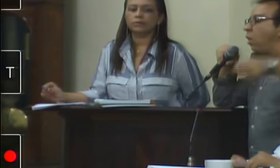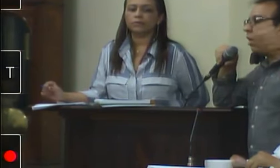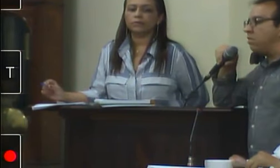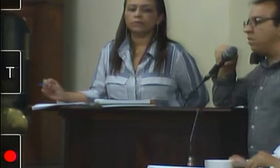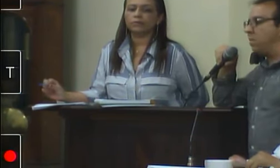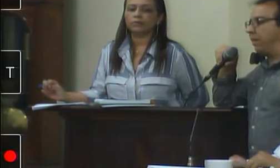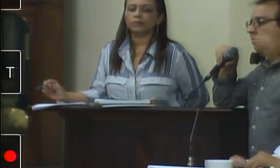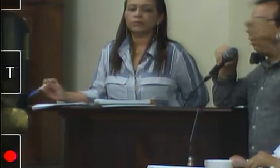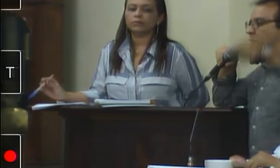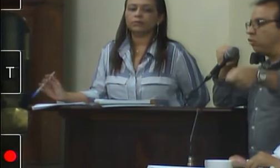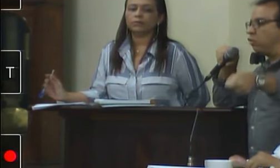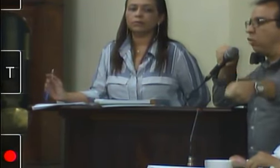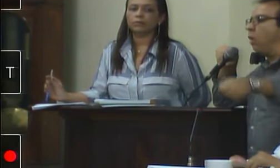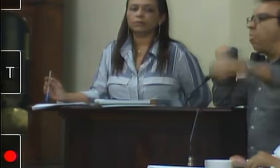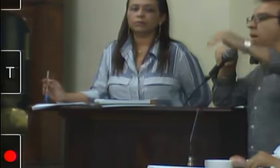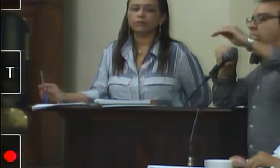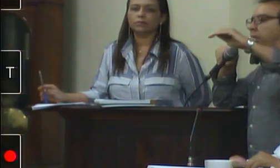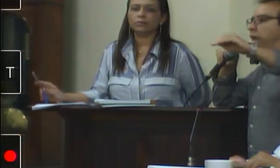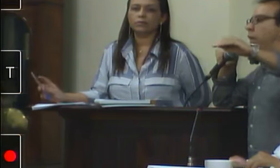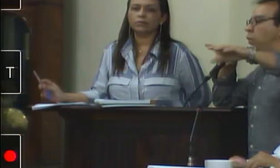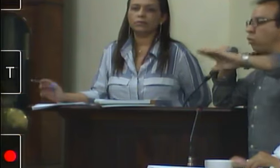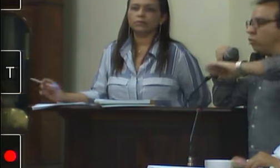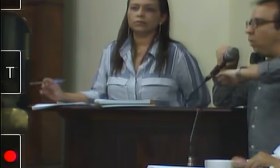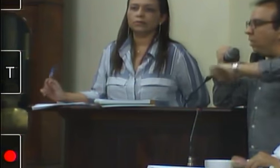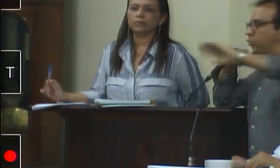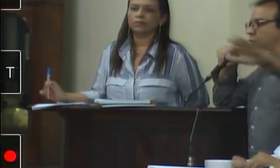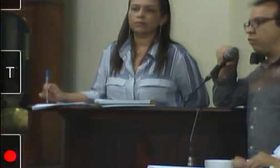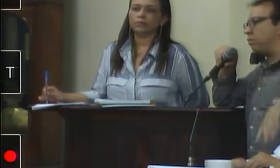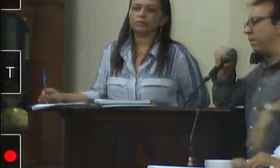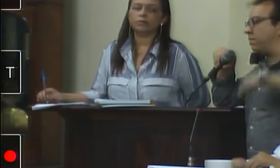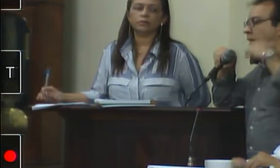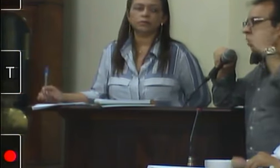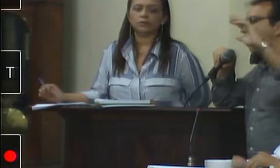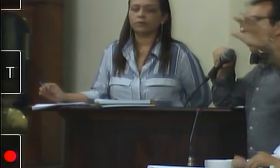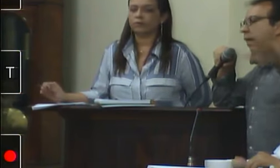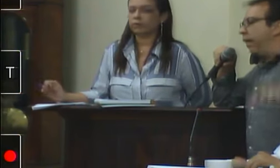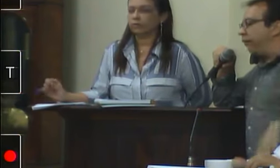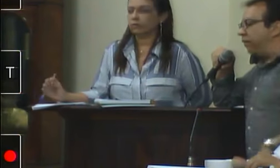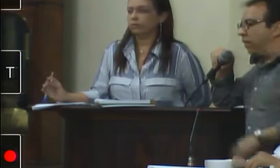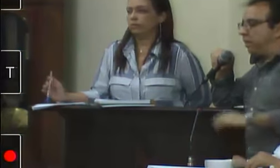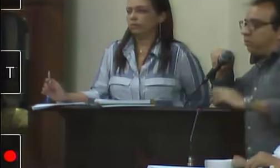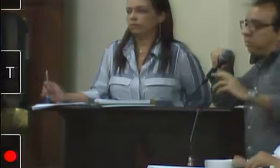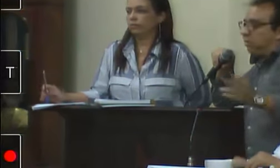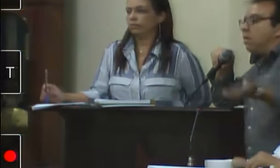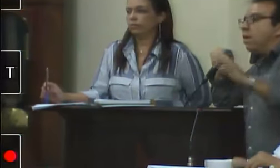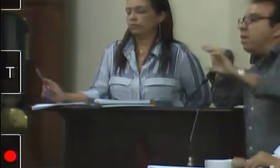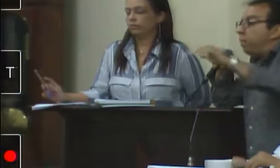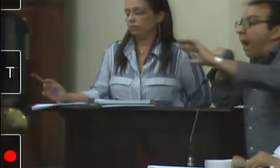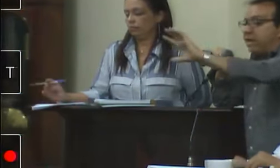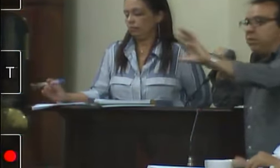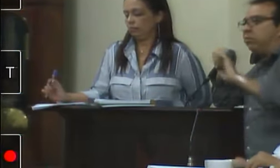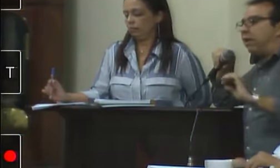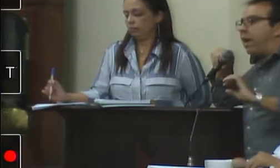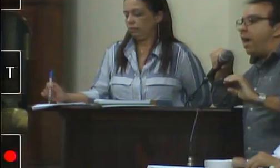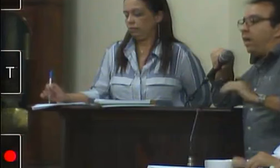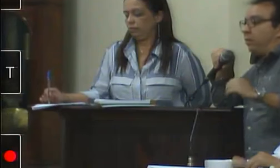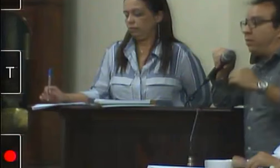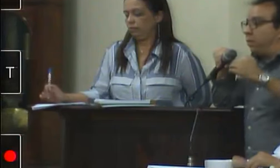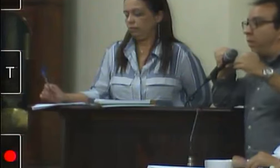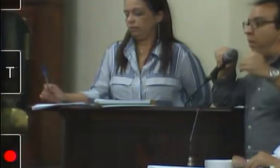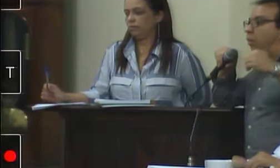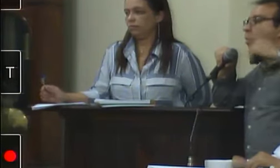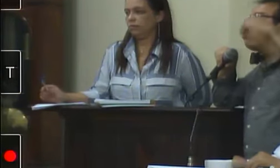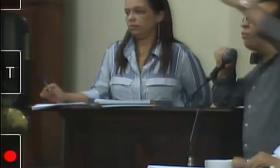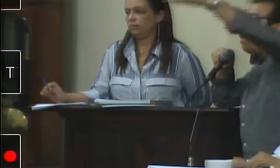ao alcance de metas. Alcançou, tem recurso, não alcançou, é suspensão, é fechamento do serviço. Em parte, ele não está nem errado,